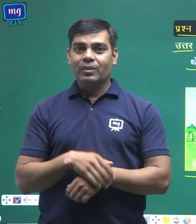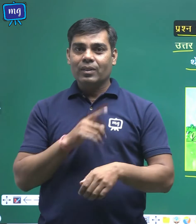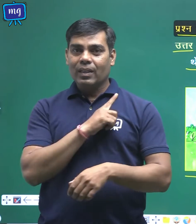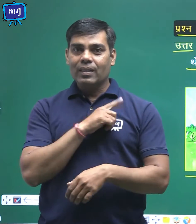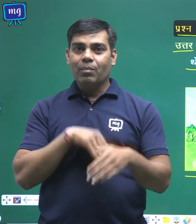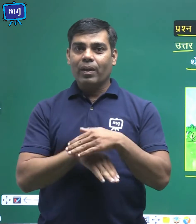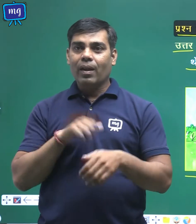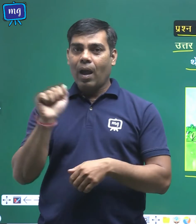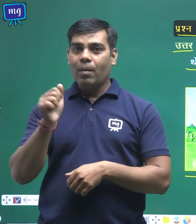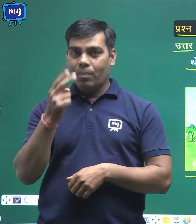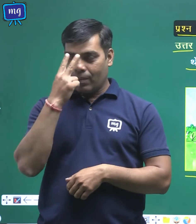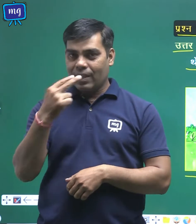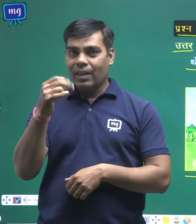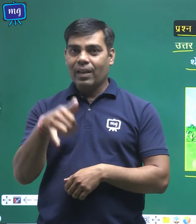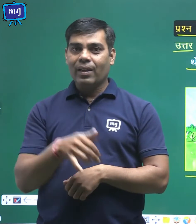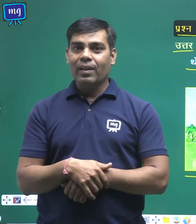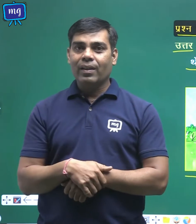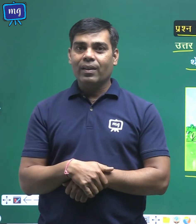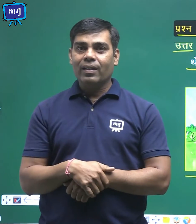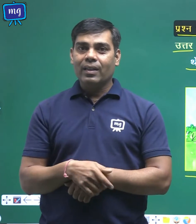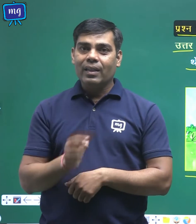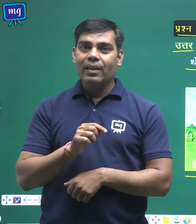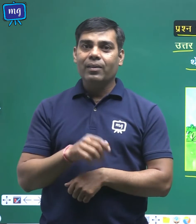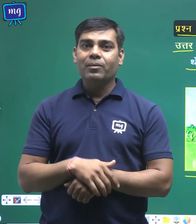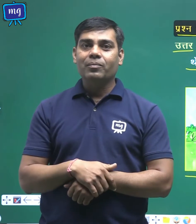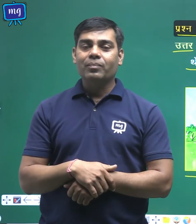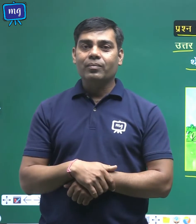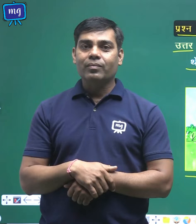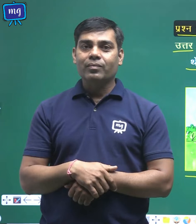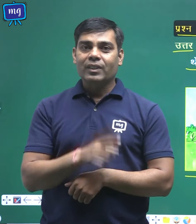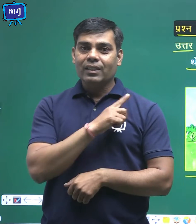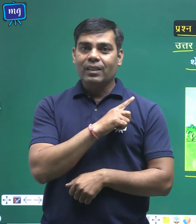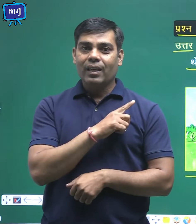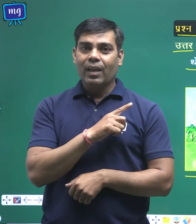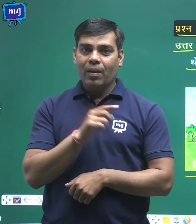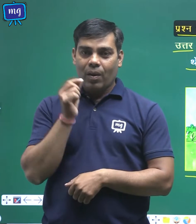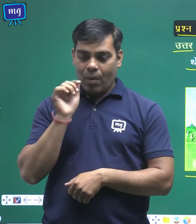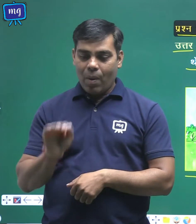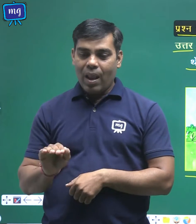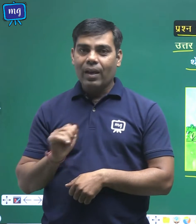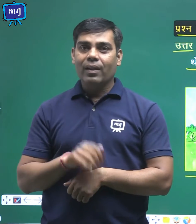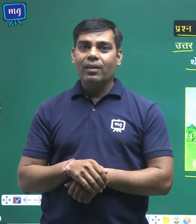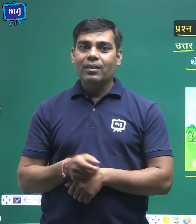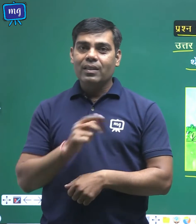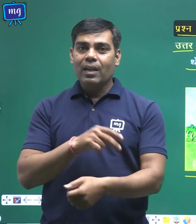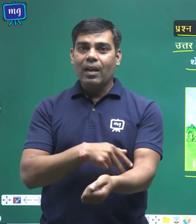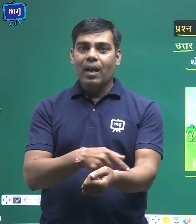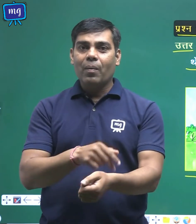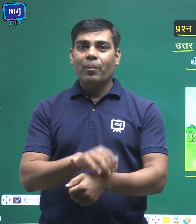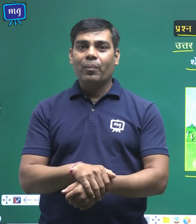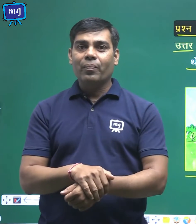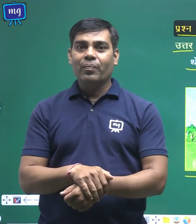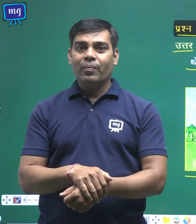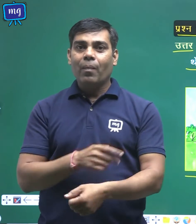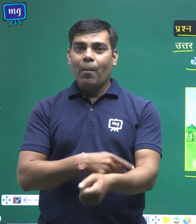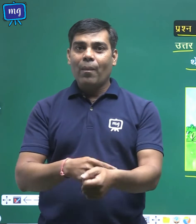इसमें आप देख रहे हैं कि ये बच्चा जिसका नाम